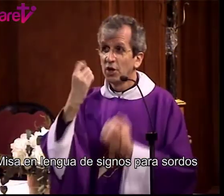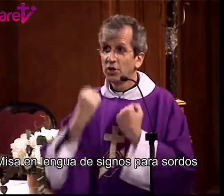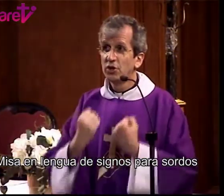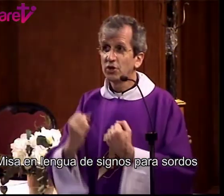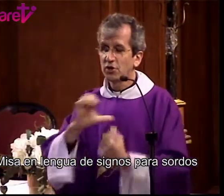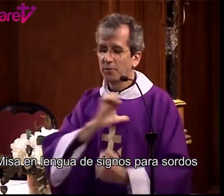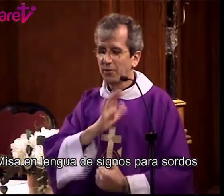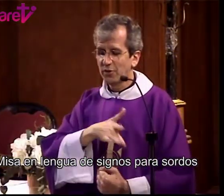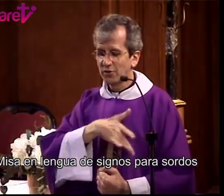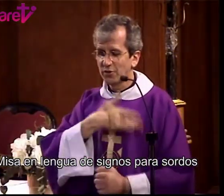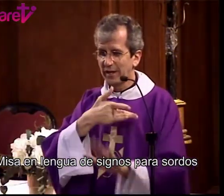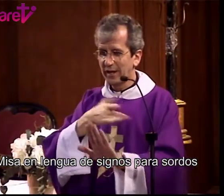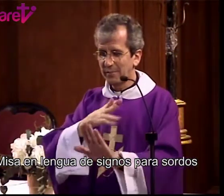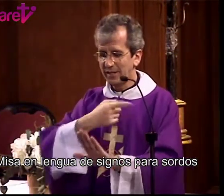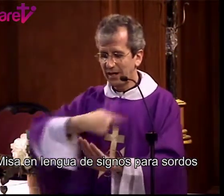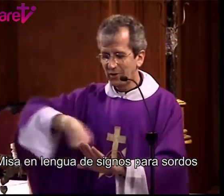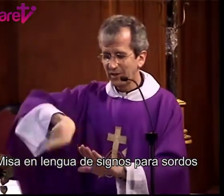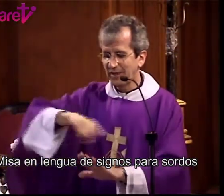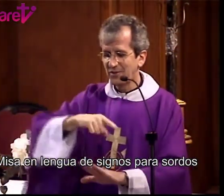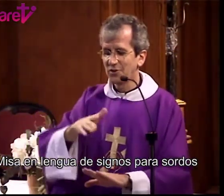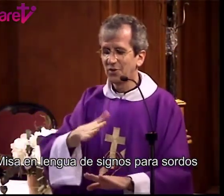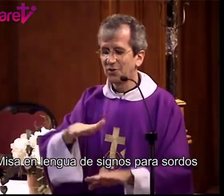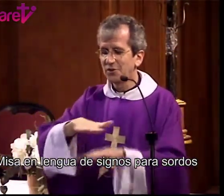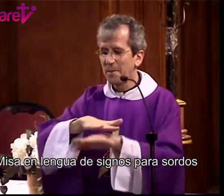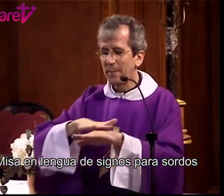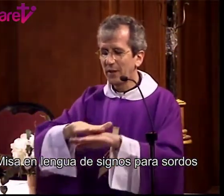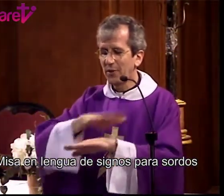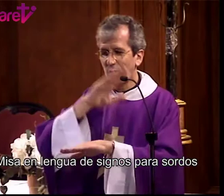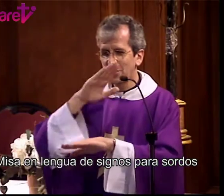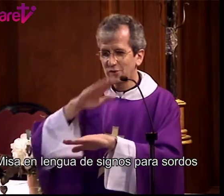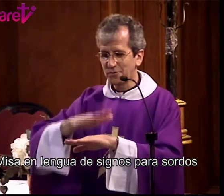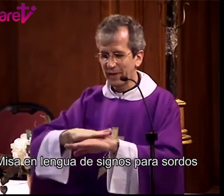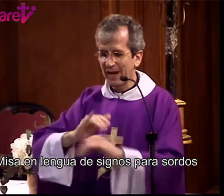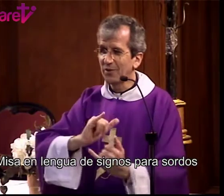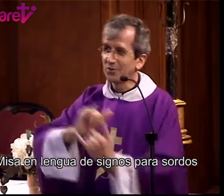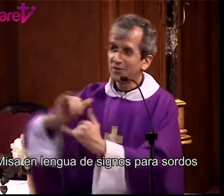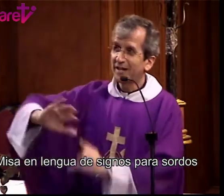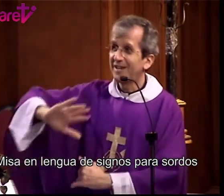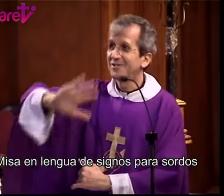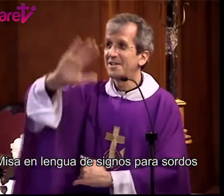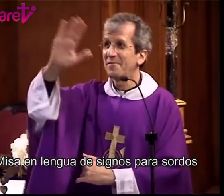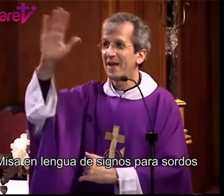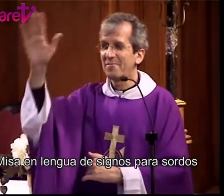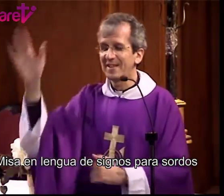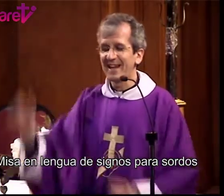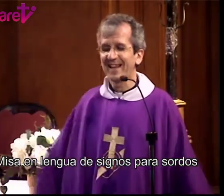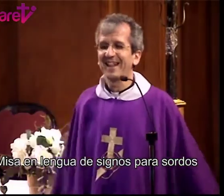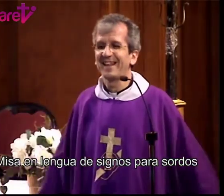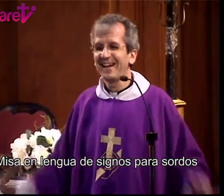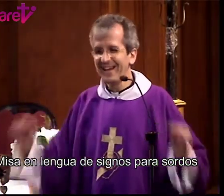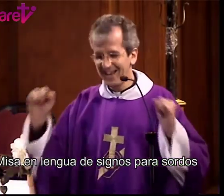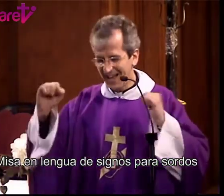Dios Todopoderoso, tenga misericordia de nosotros, perdone nuestros pecados y nos lleve a la vida eterna. Amén.